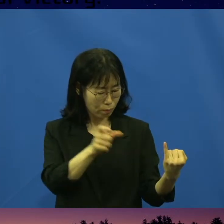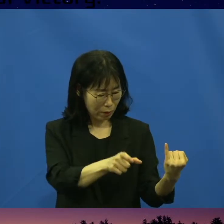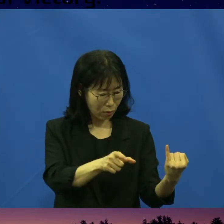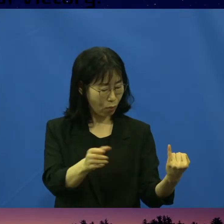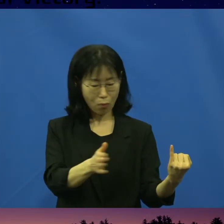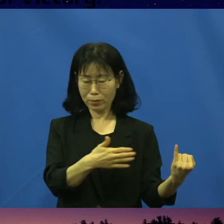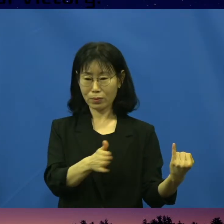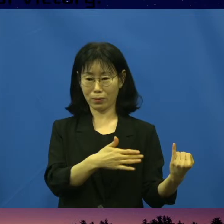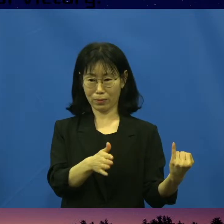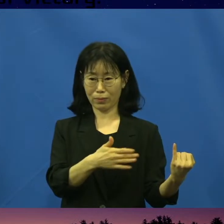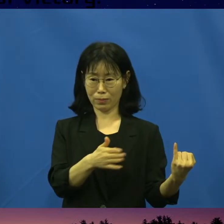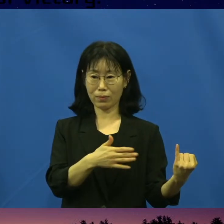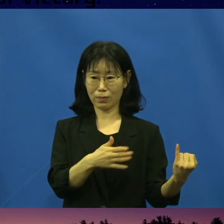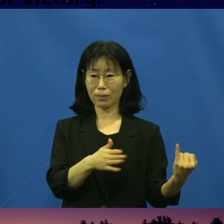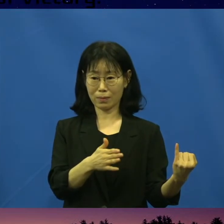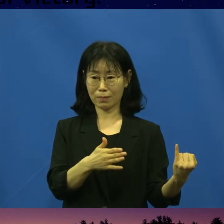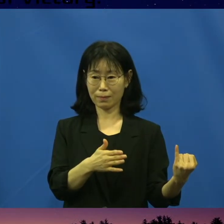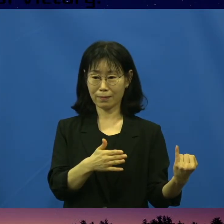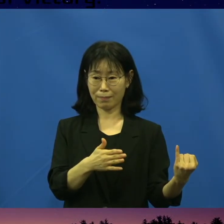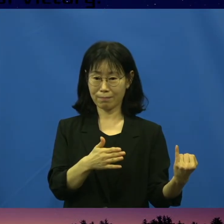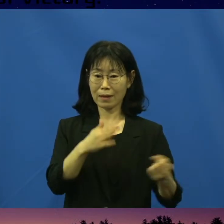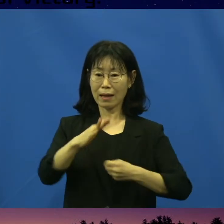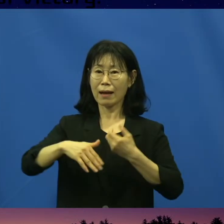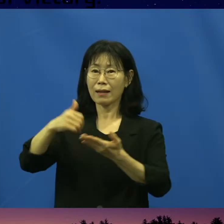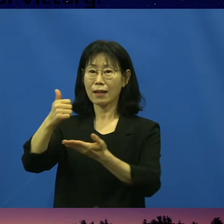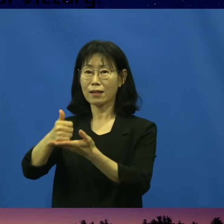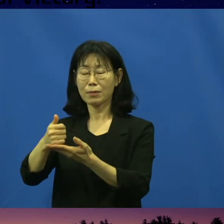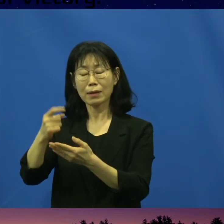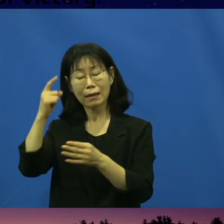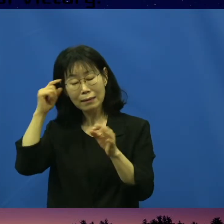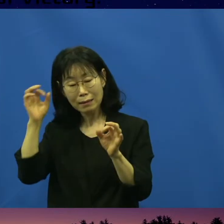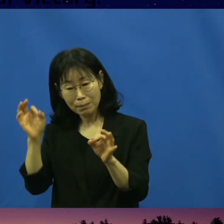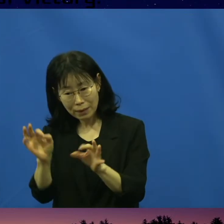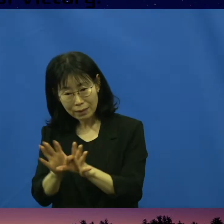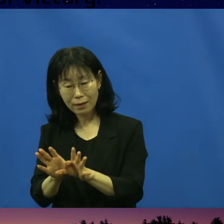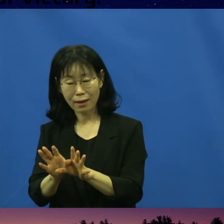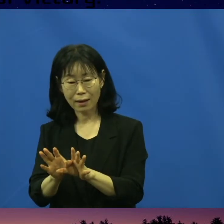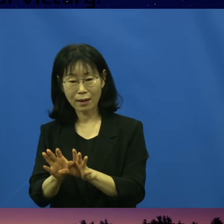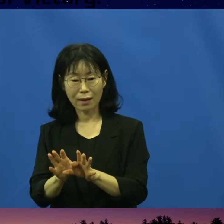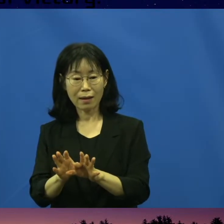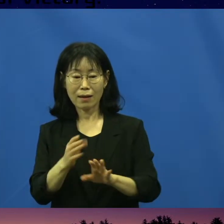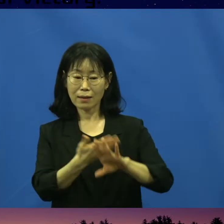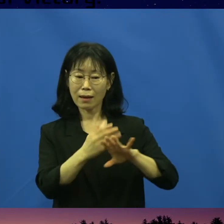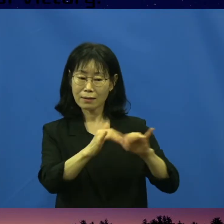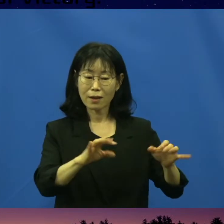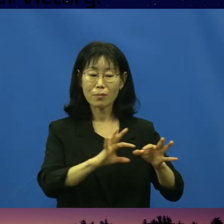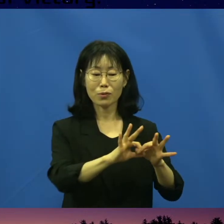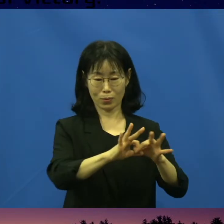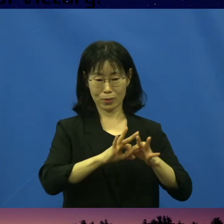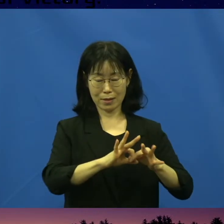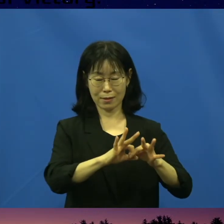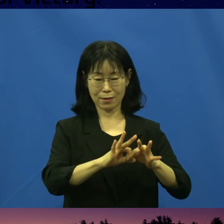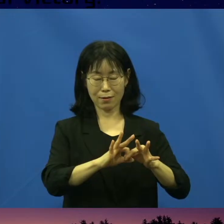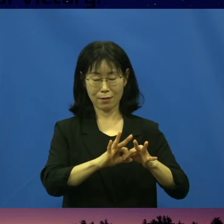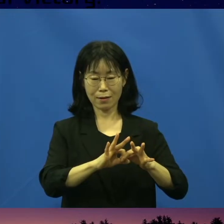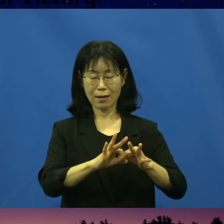여러분 하나님은 의외의 곳에서 의외의 사람을 통하여